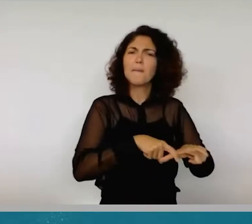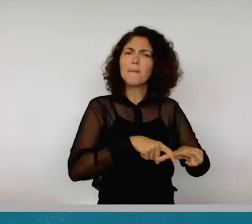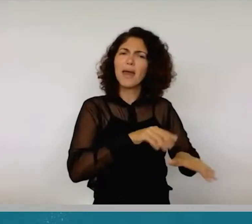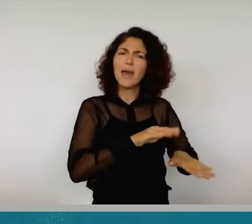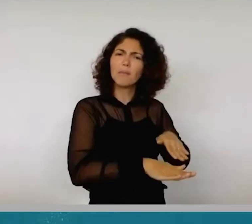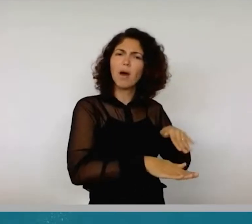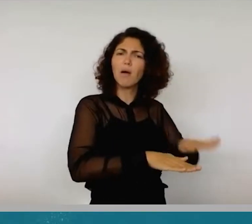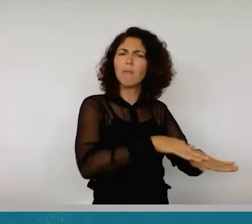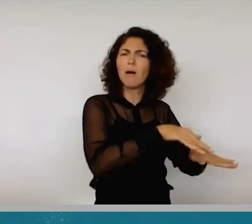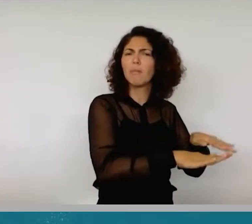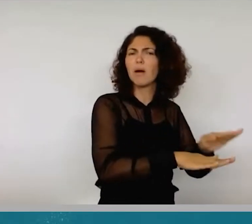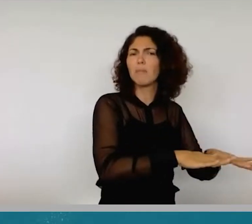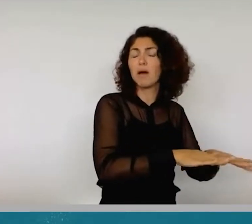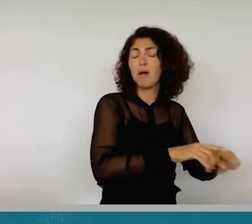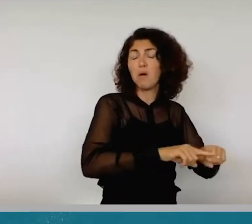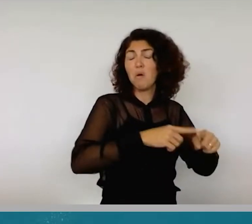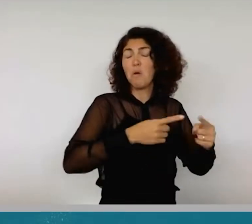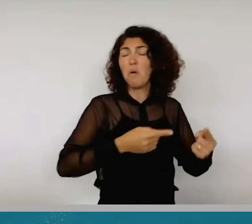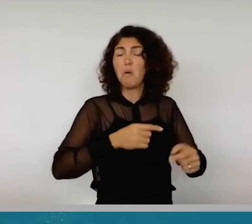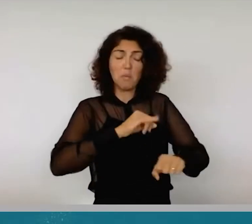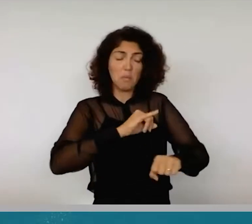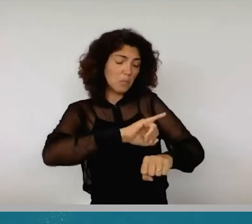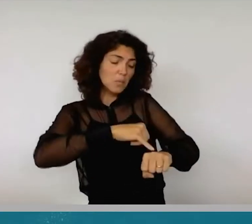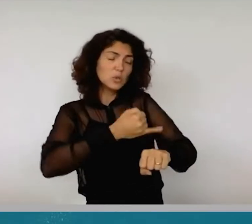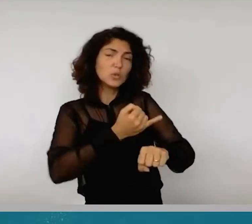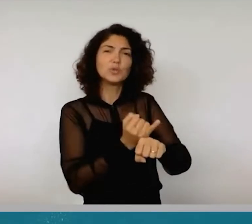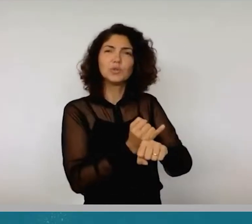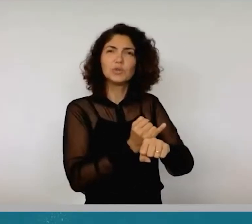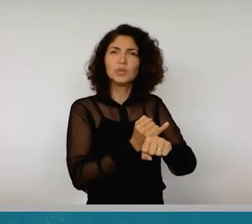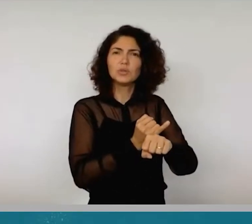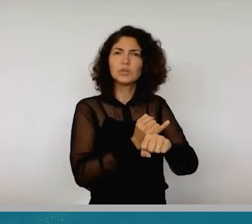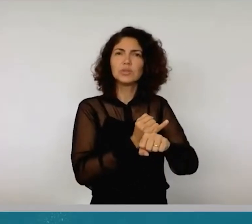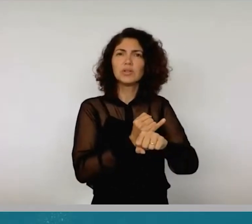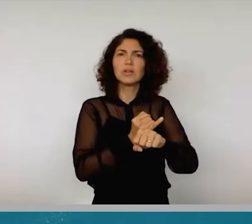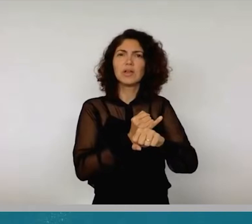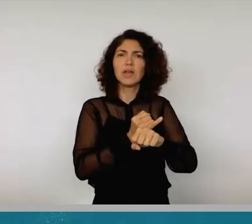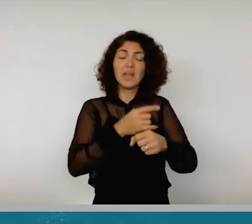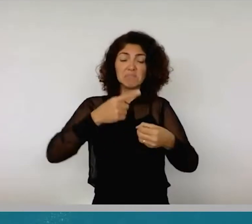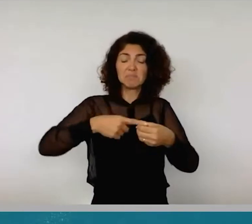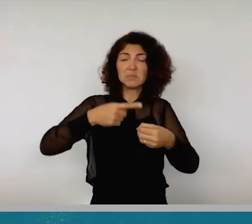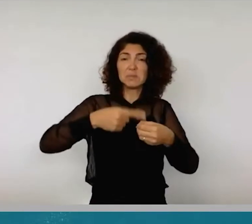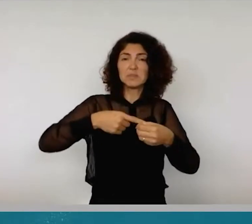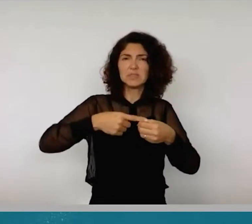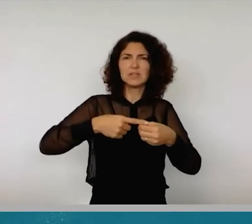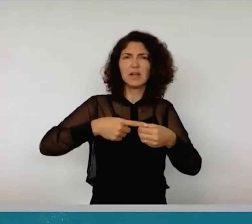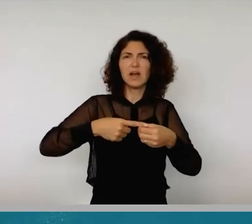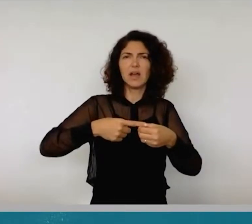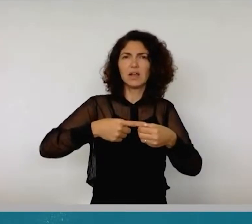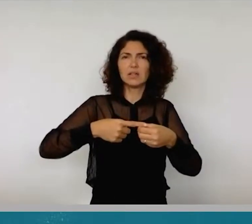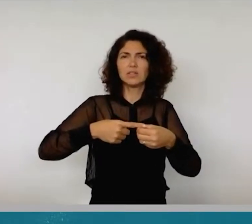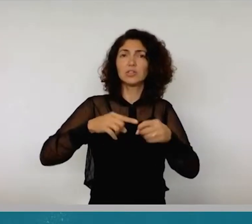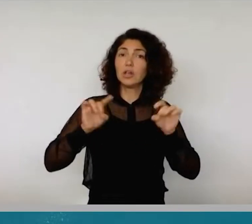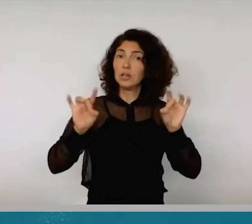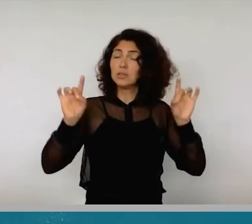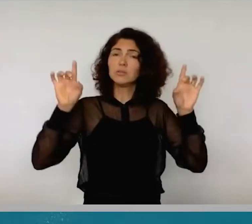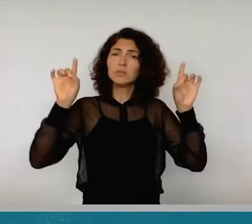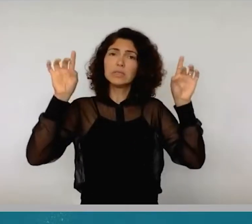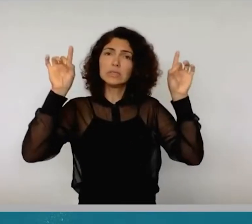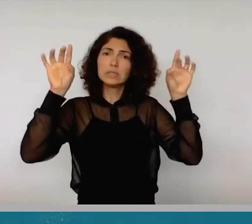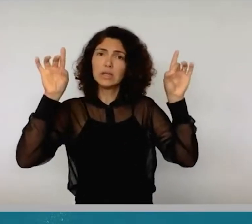rei, nem jures pela tua cabeça, porque não podes tornar um cabelo branco ou